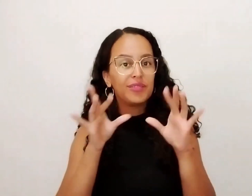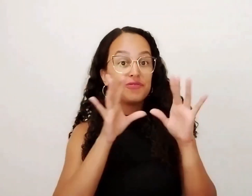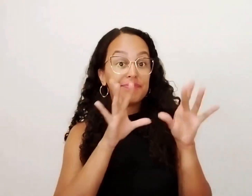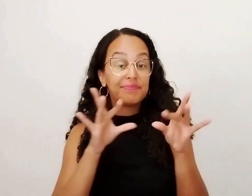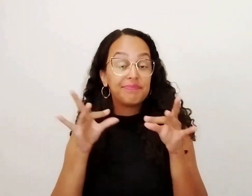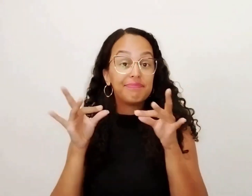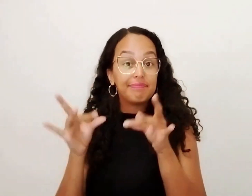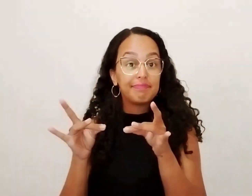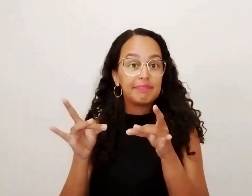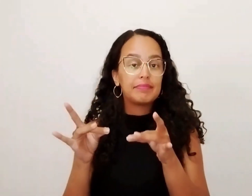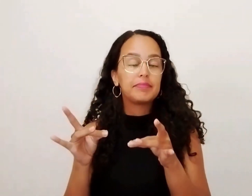cultura nacional,